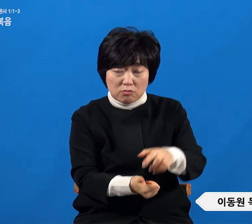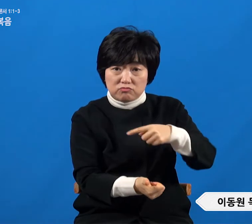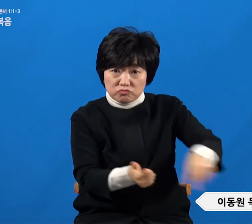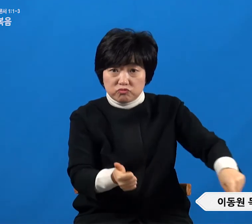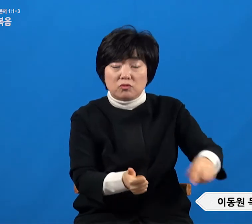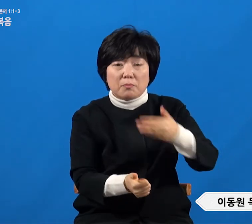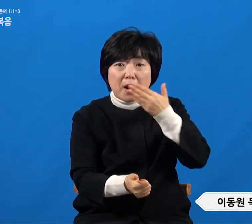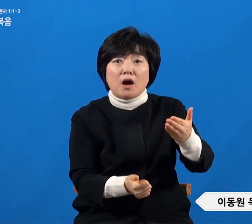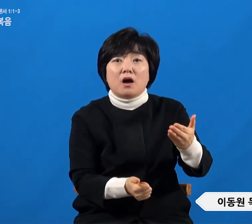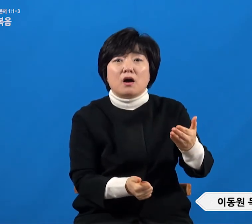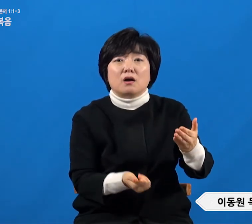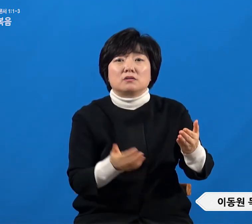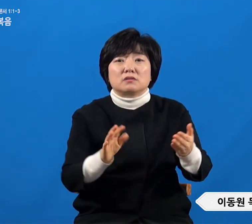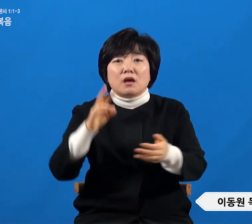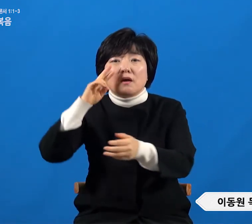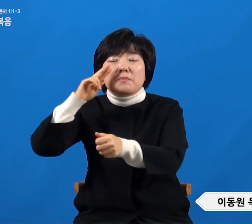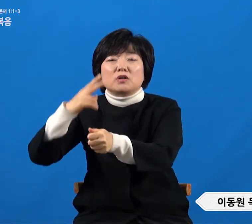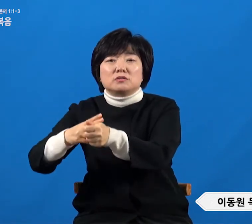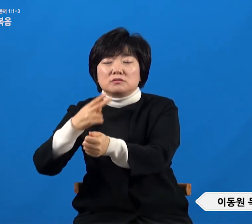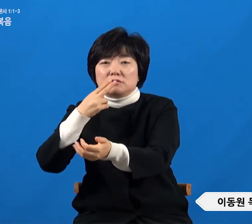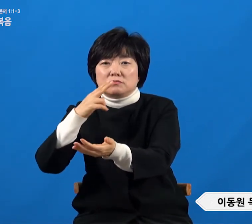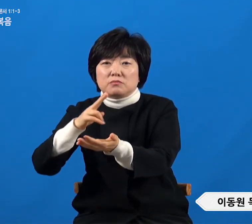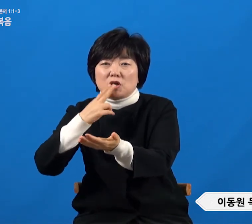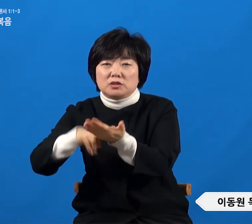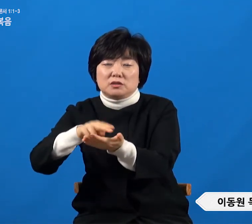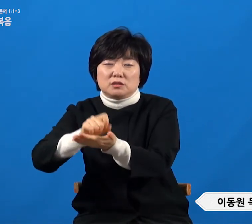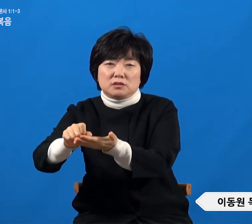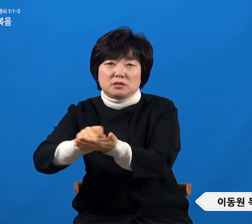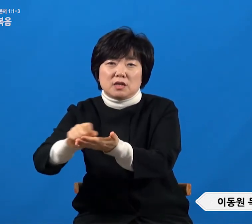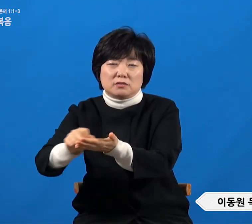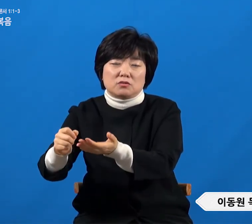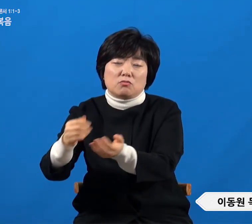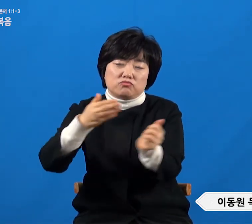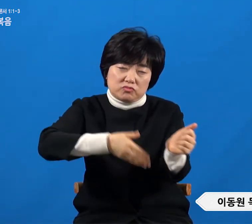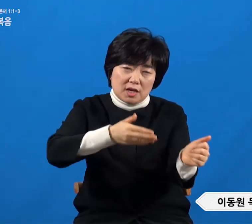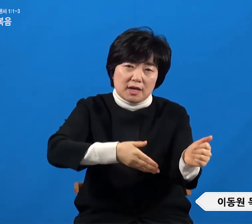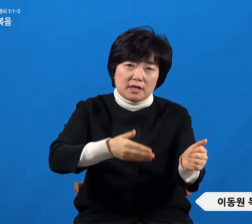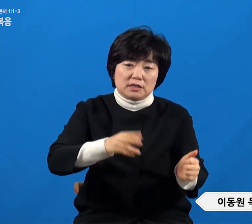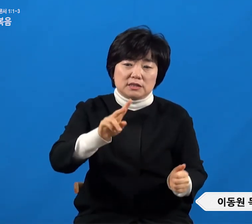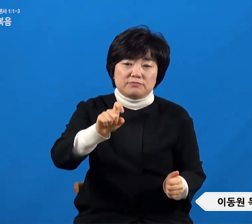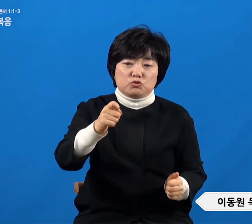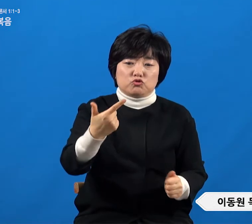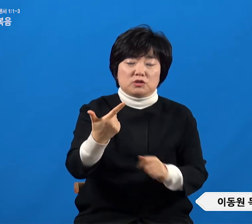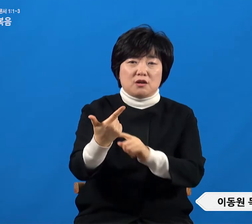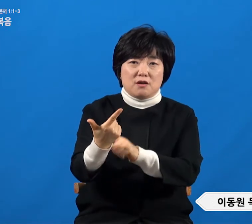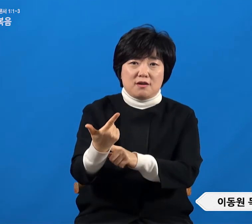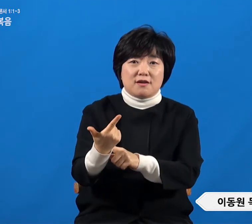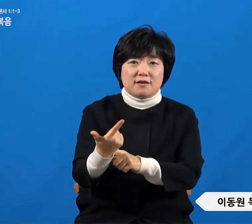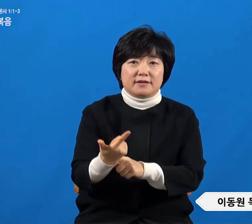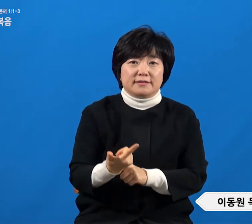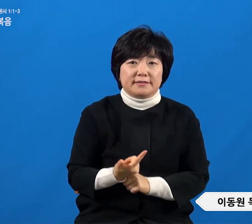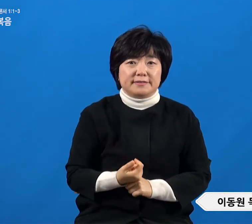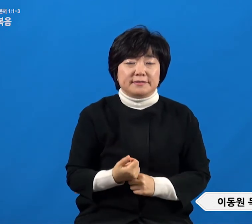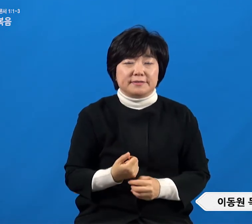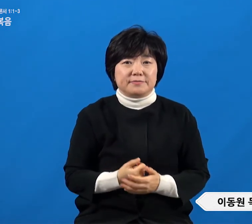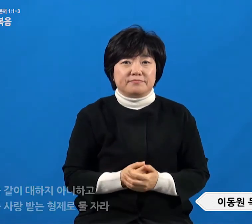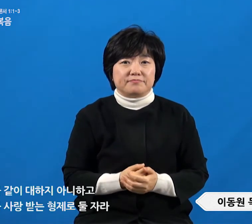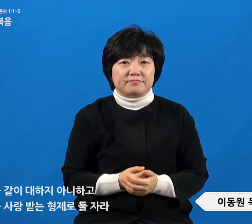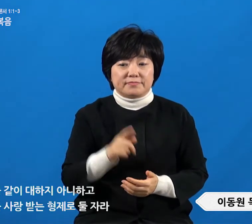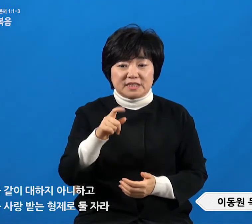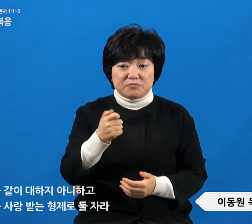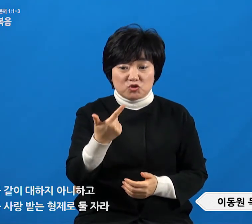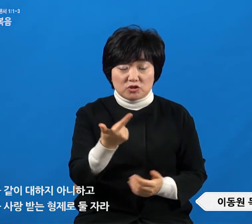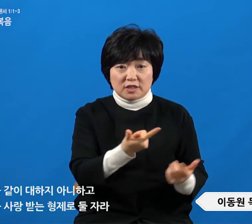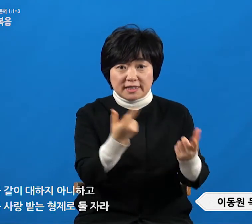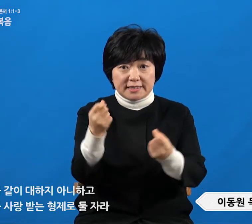돌려보내면서 바울은 편지에서 이렇게 부탁을 합니다. 16절입니다. 16절. 이 감동적인 메시지를 읽어보세요. 16절